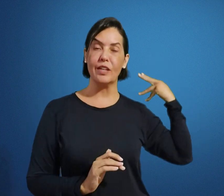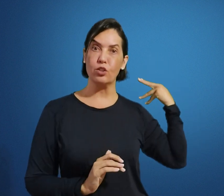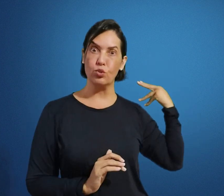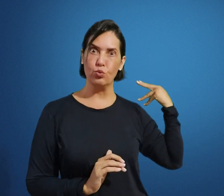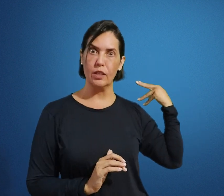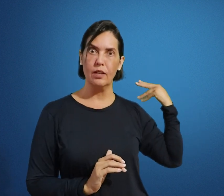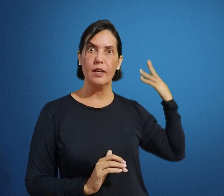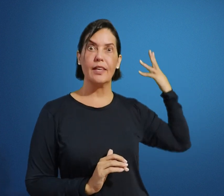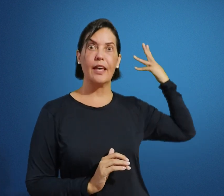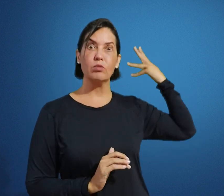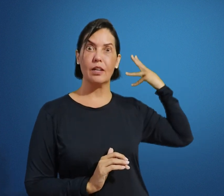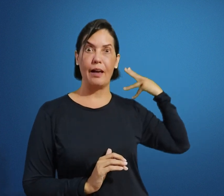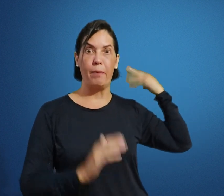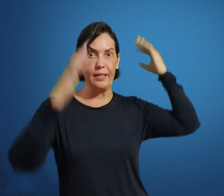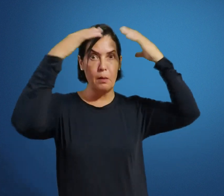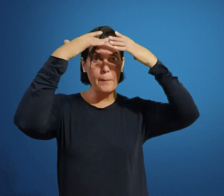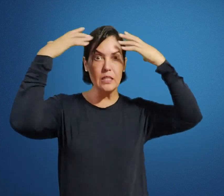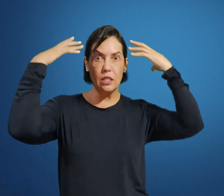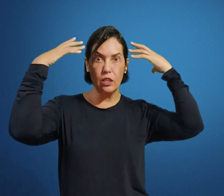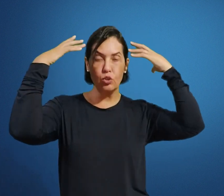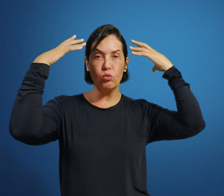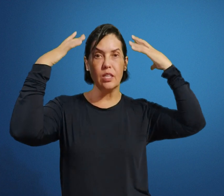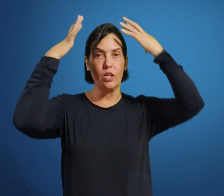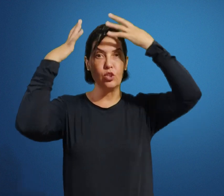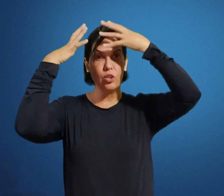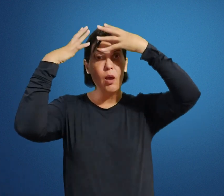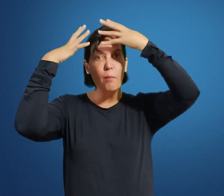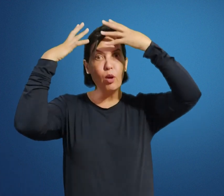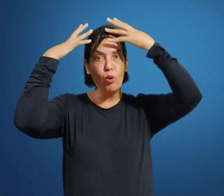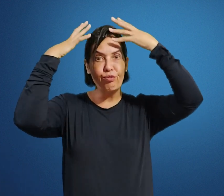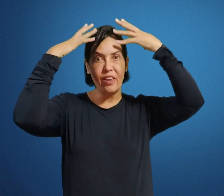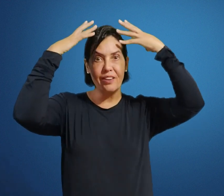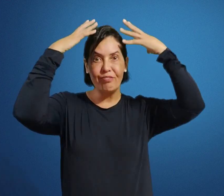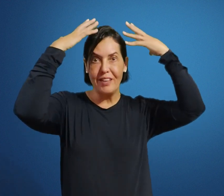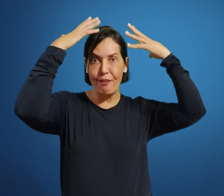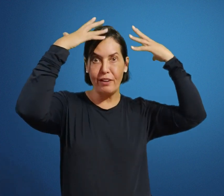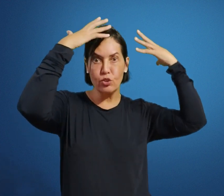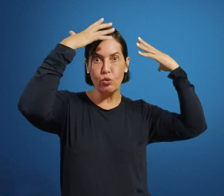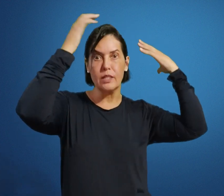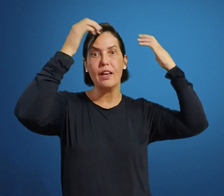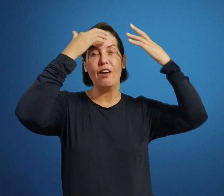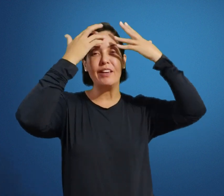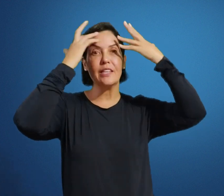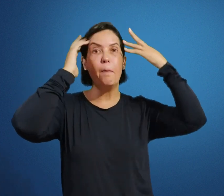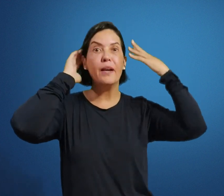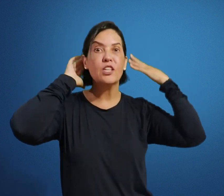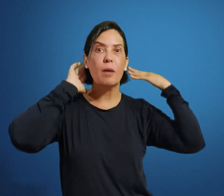identidade surda, que ele era um ser capaz, pensante, ou seja, de promover reflexões, fazer planejamento